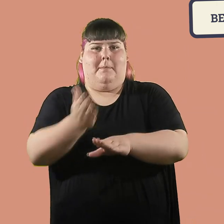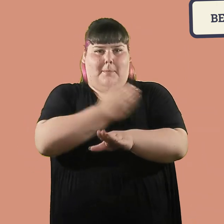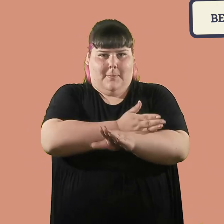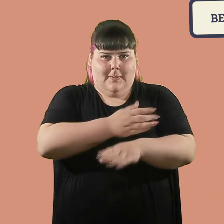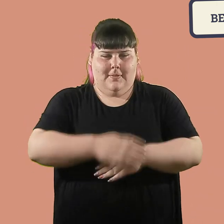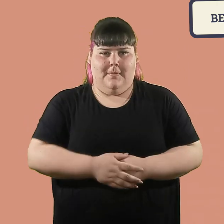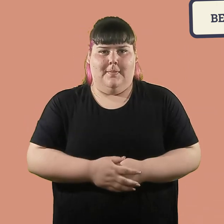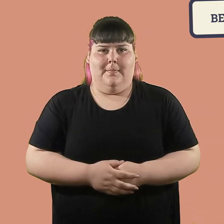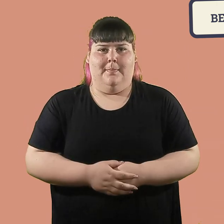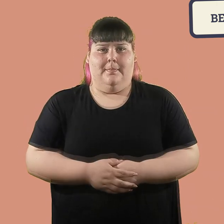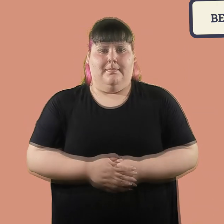cerebrovasculares.